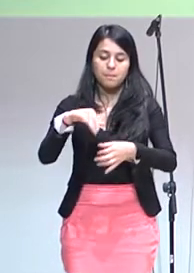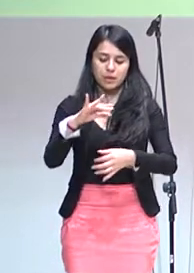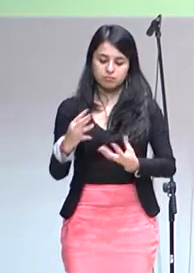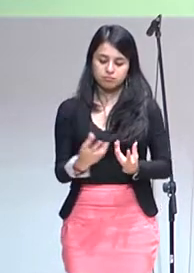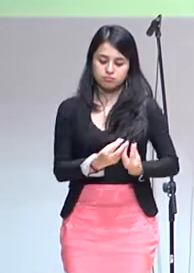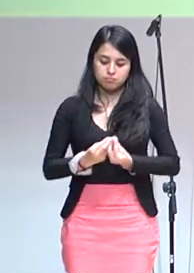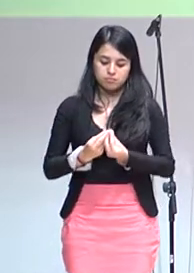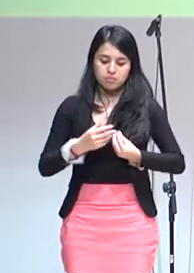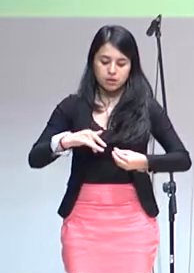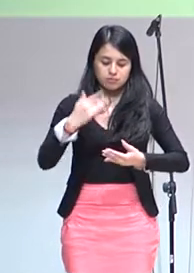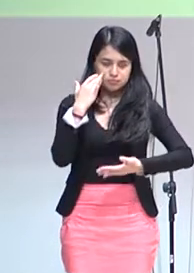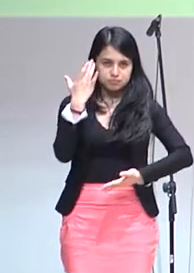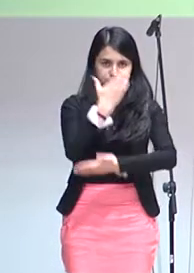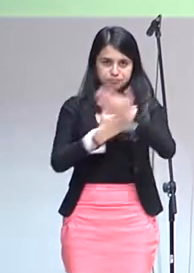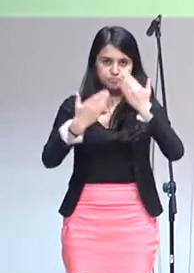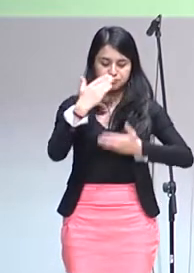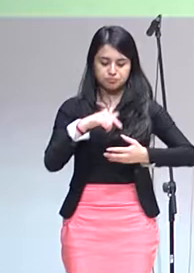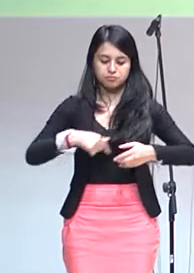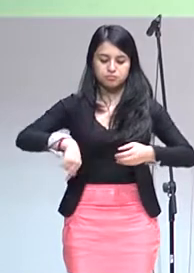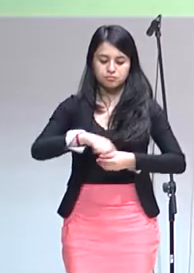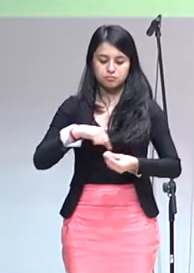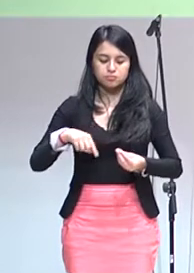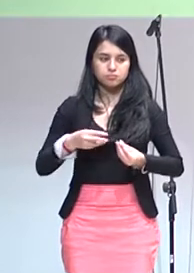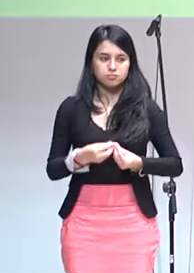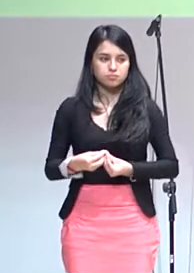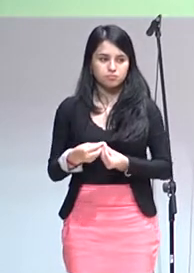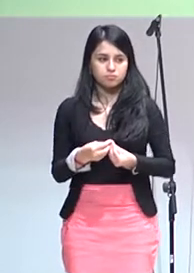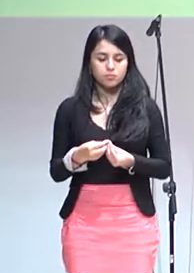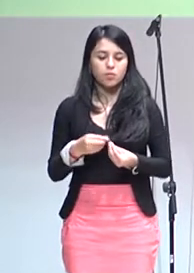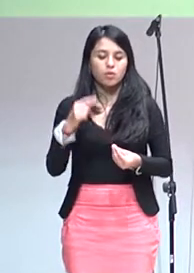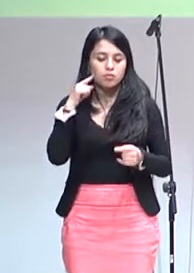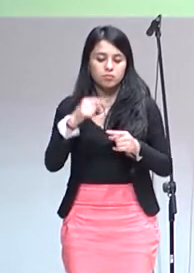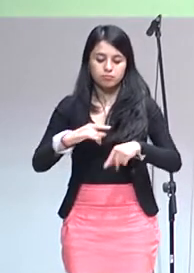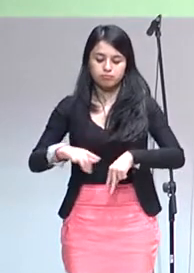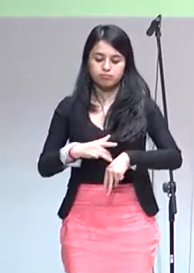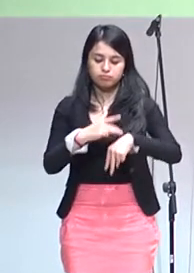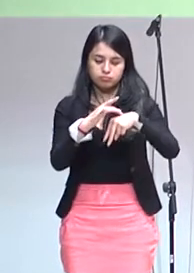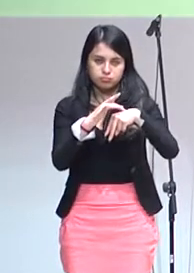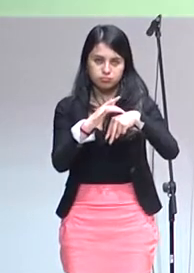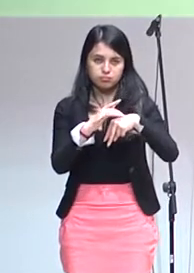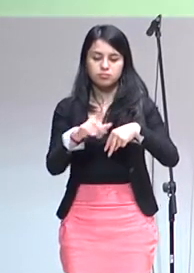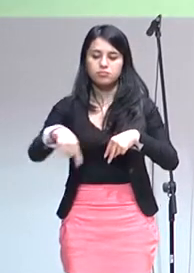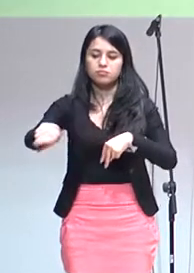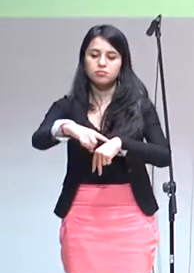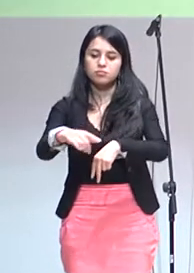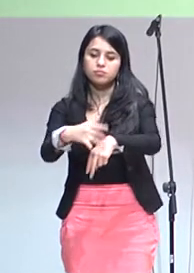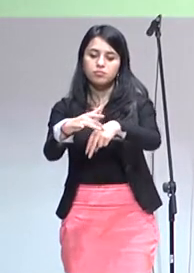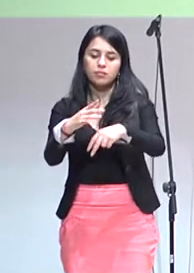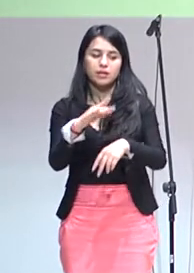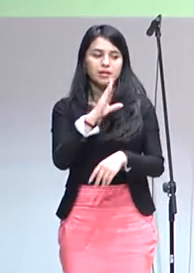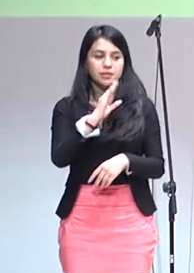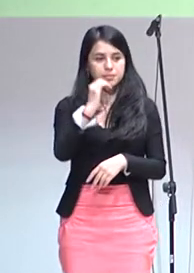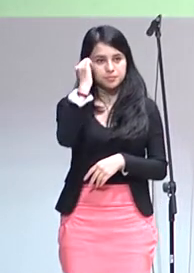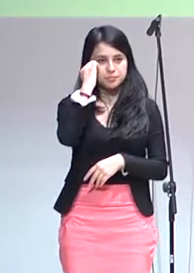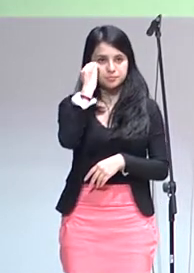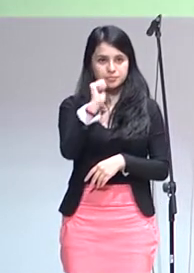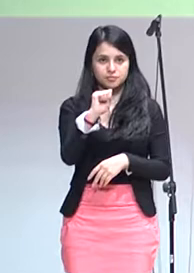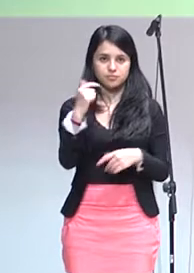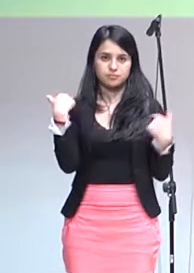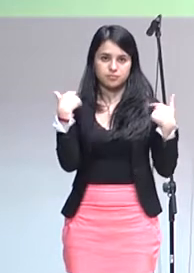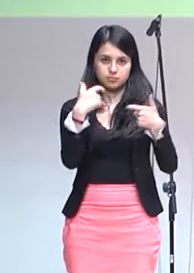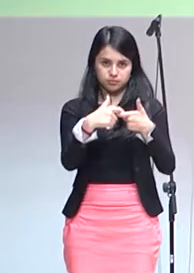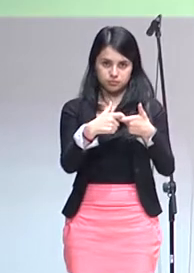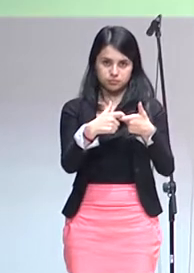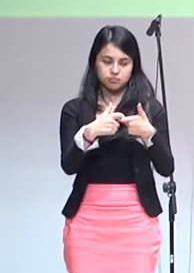hacer, digamos, un laboratorio. Y para motivarlos, comenzamos con la profesora de lengua castellana, porque entre